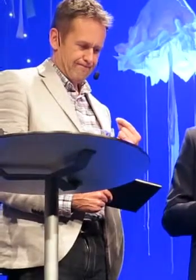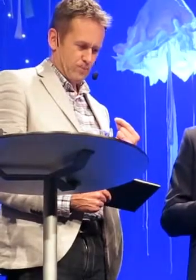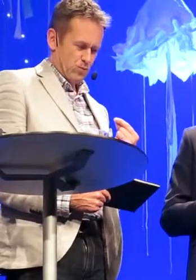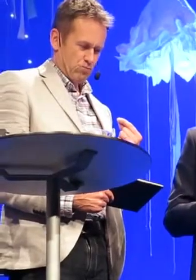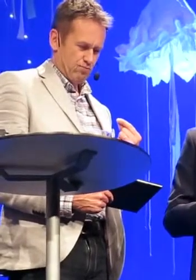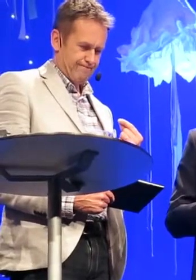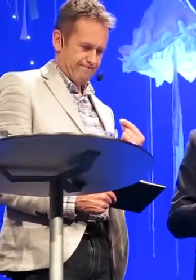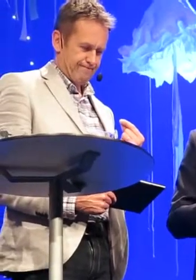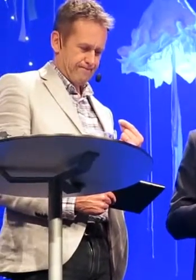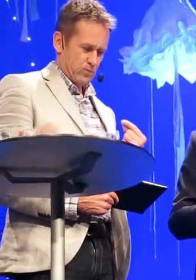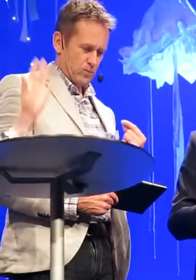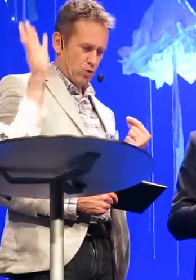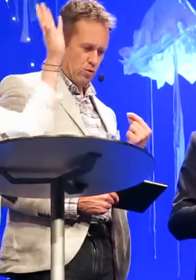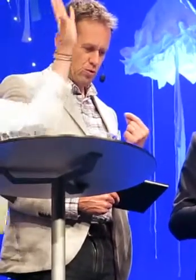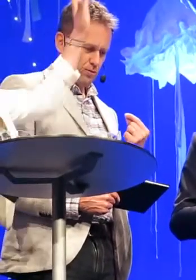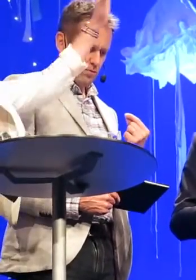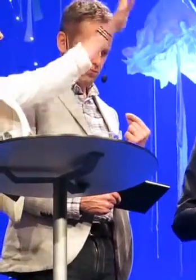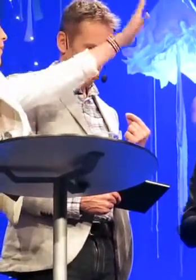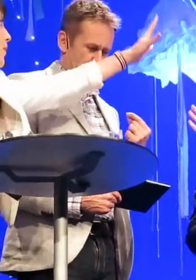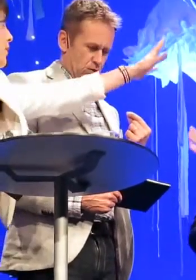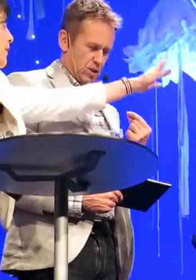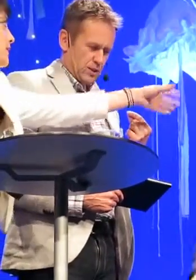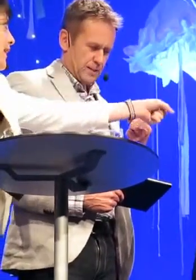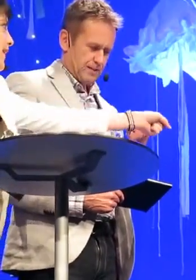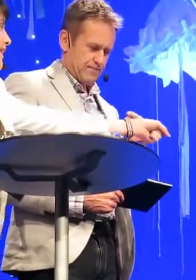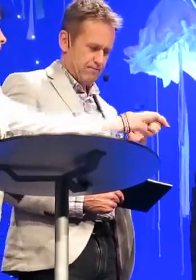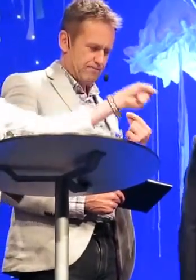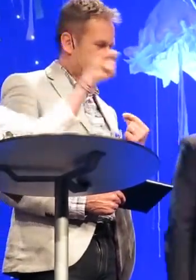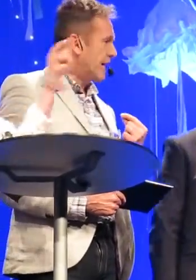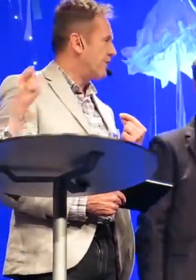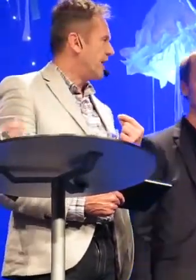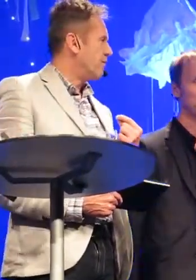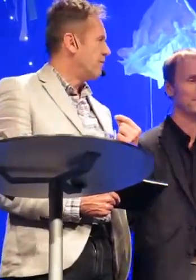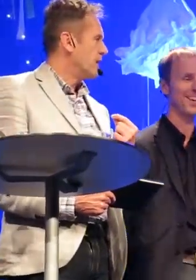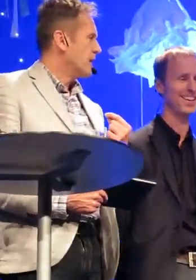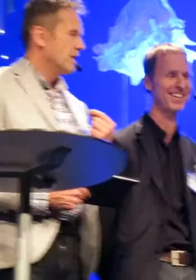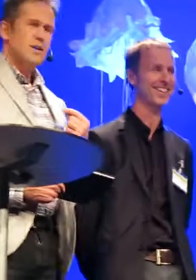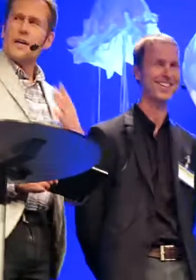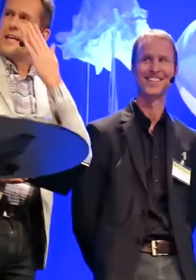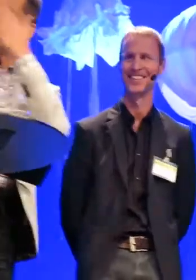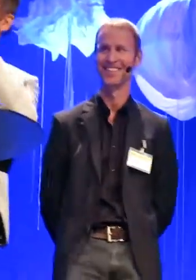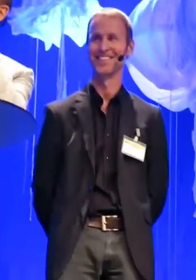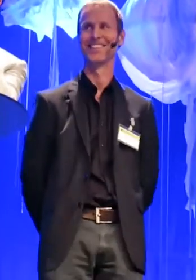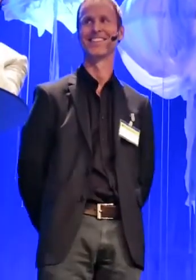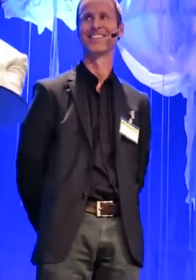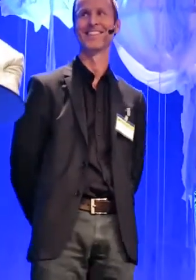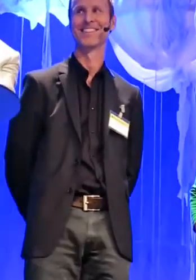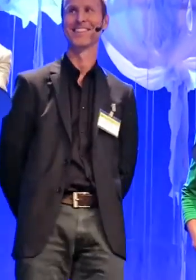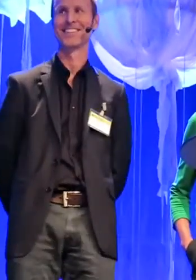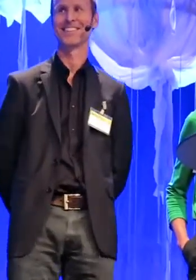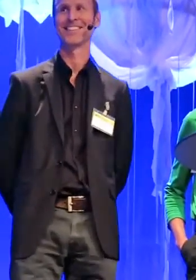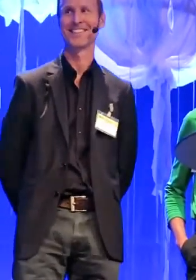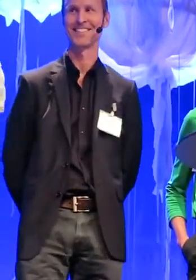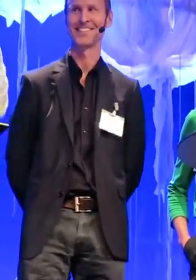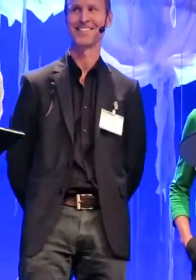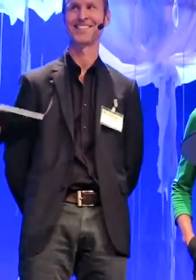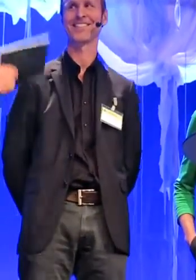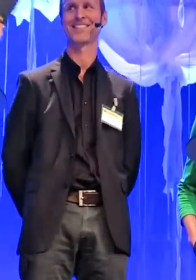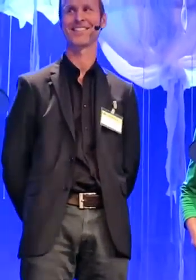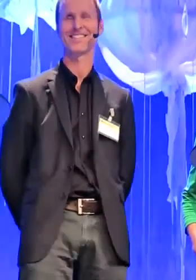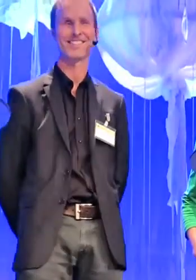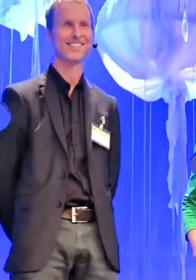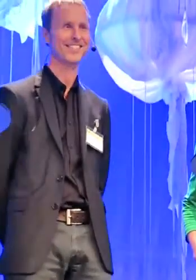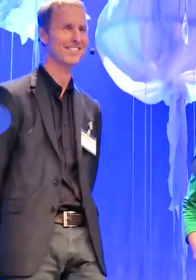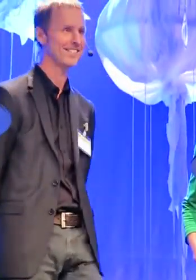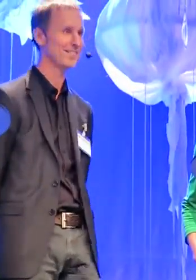som är tillverkade av återvunnen plast. Som har nya palm. Och tack så mycket. Tack är det klart noterat här borta?